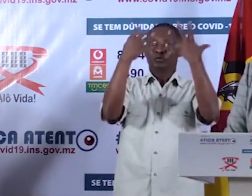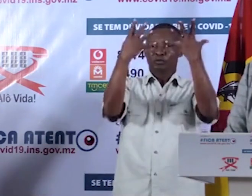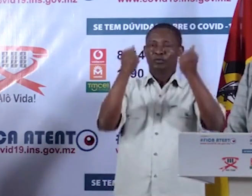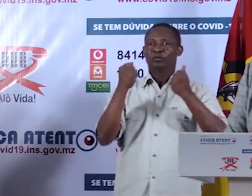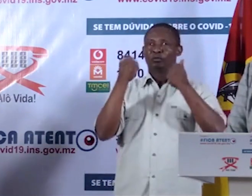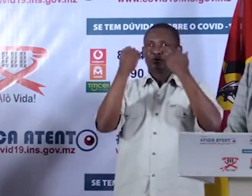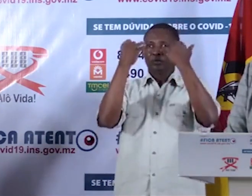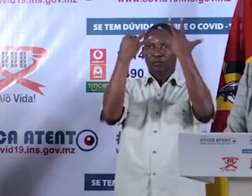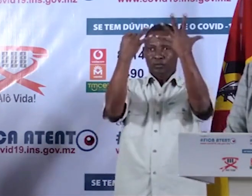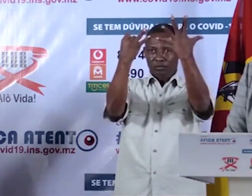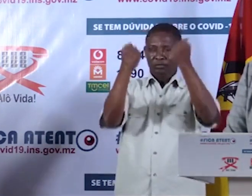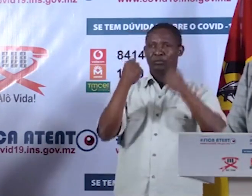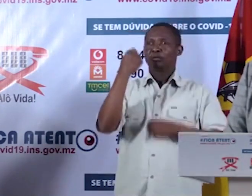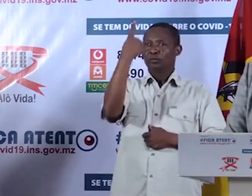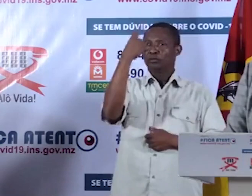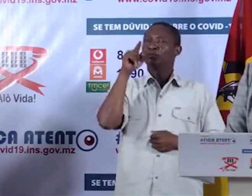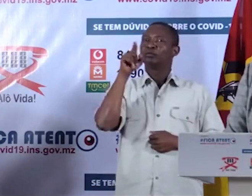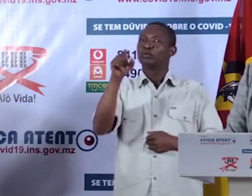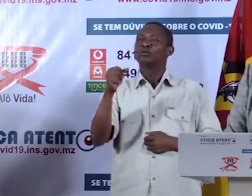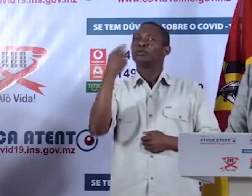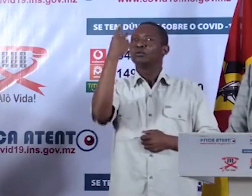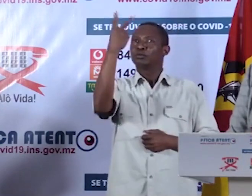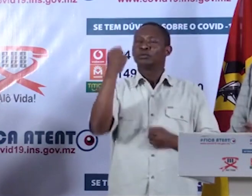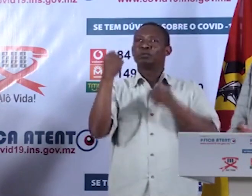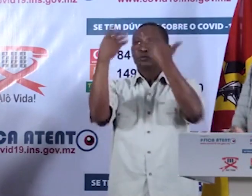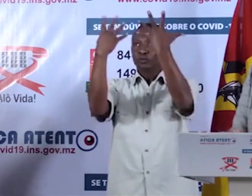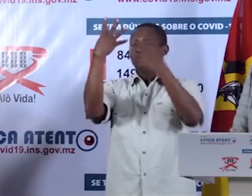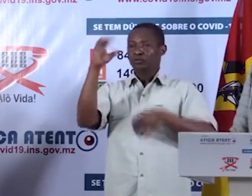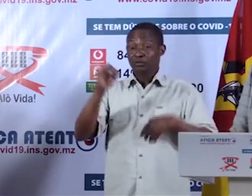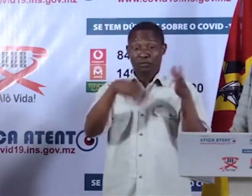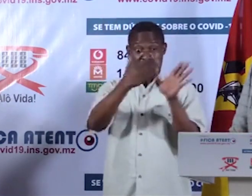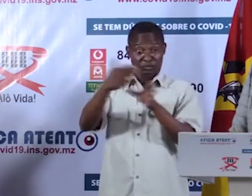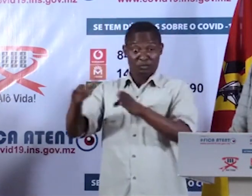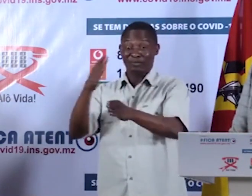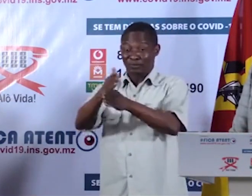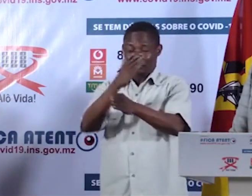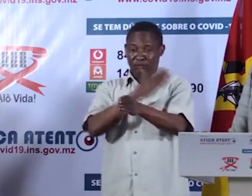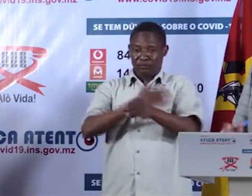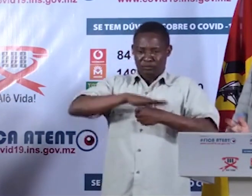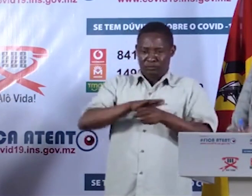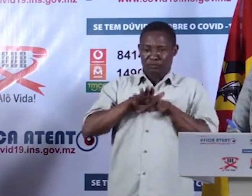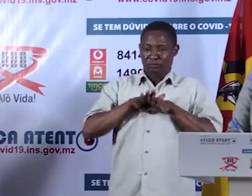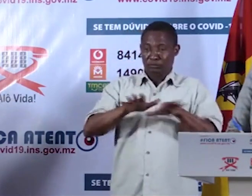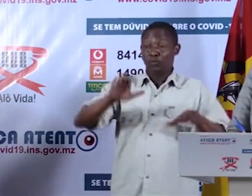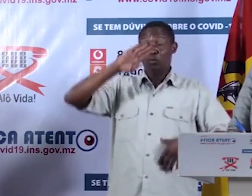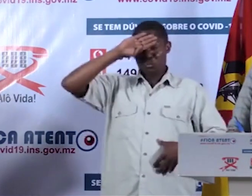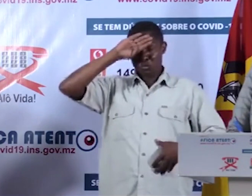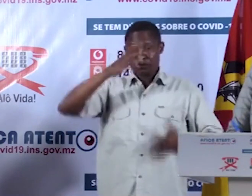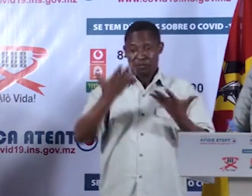1.971.218 pessoas completamente recuperadas de uma infecção prévia de Covid-19.